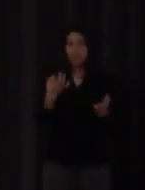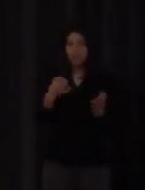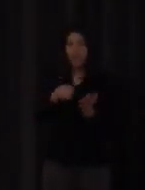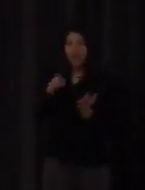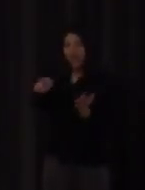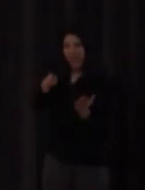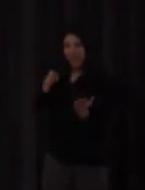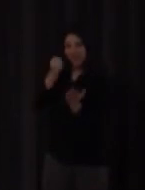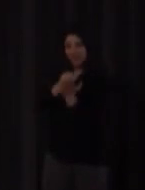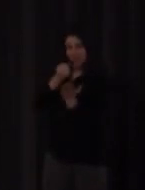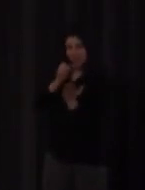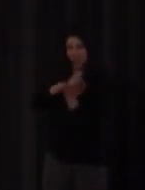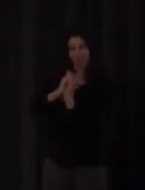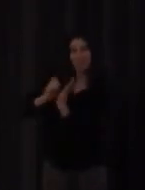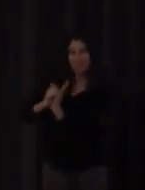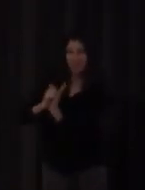esto ¿cuál es? que he llegado el caso